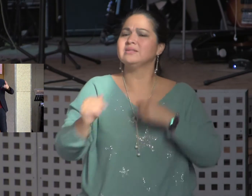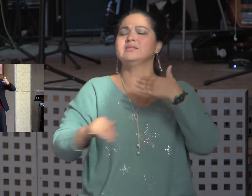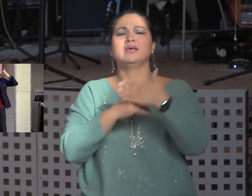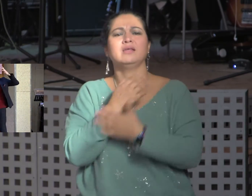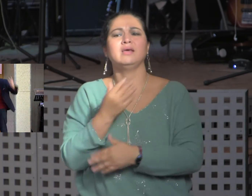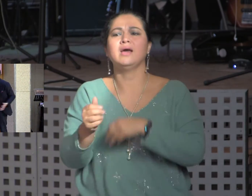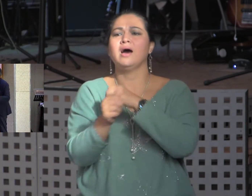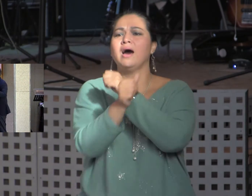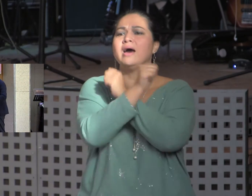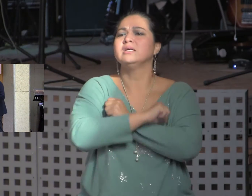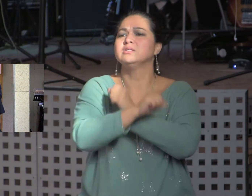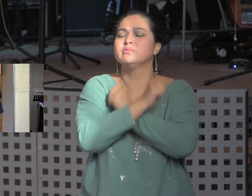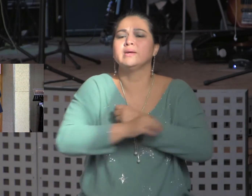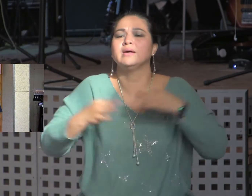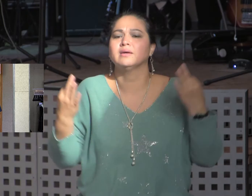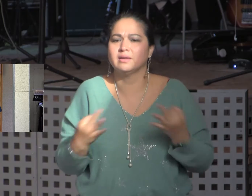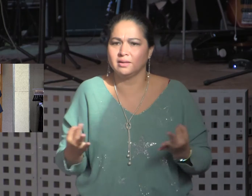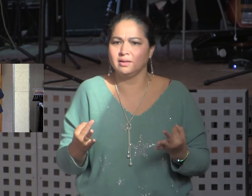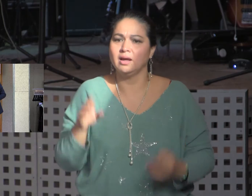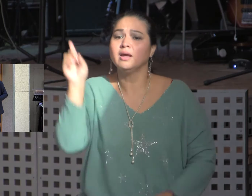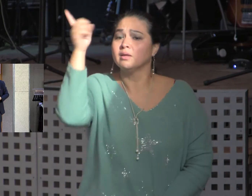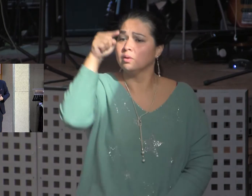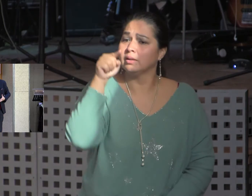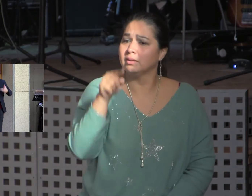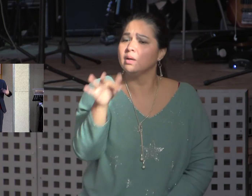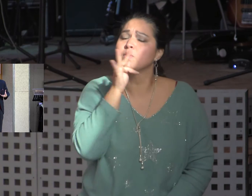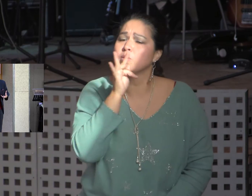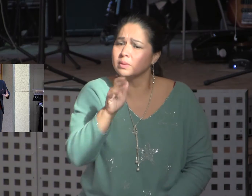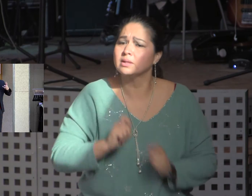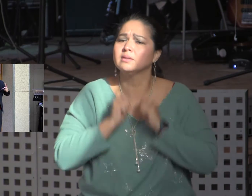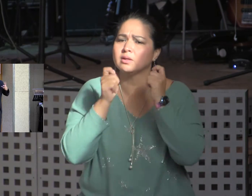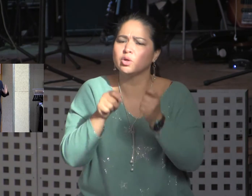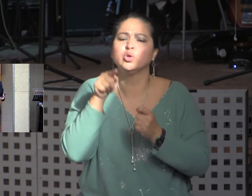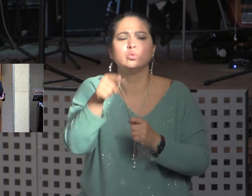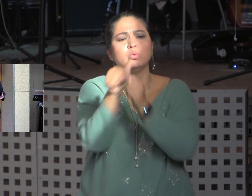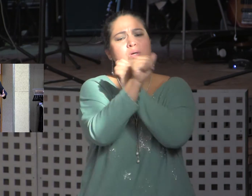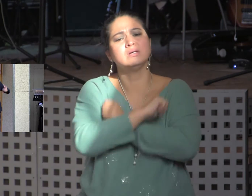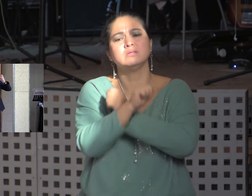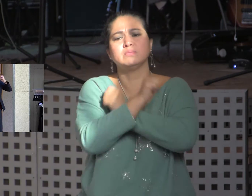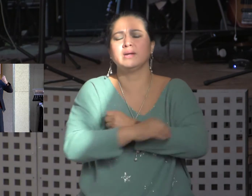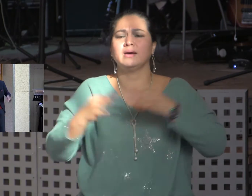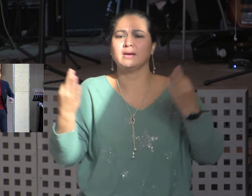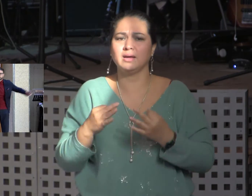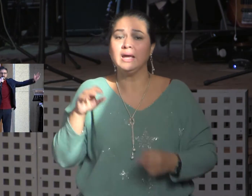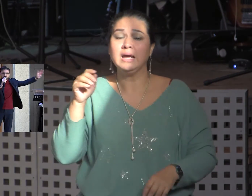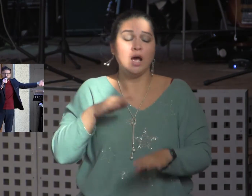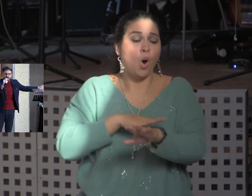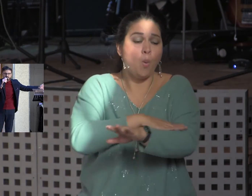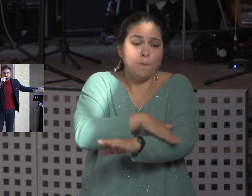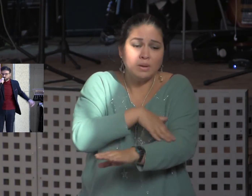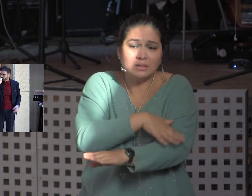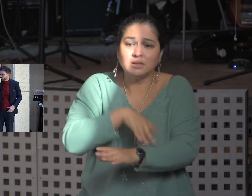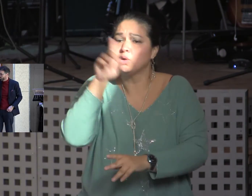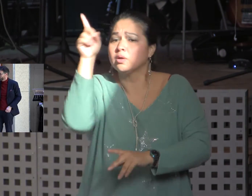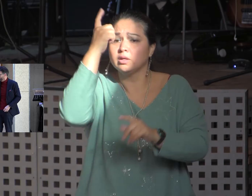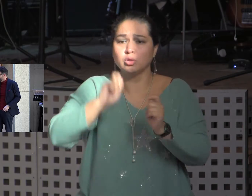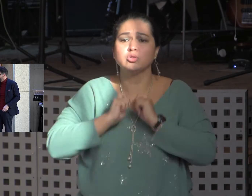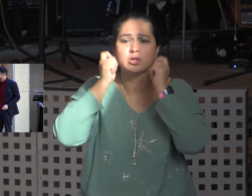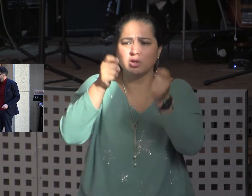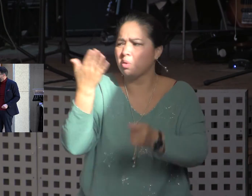mañana sobre la promesa que Dios hizo sobre tu vida? Sobre aquel ministerio que Dios te habló hace 15